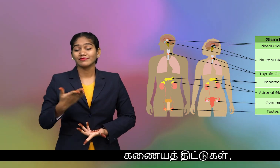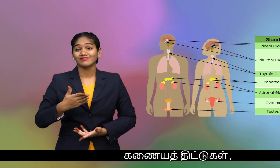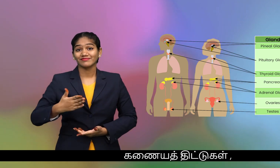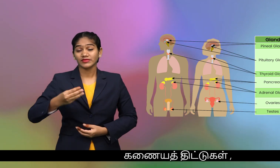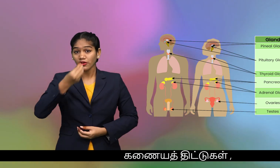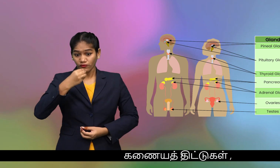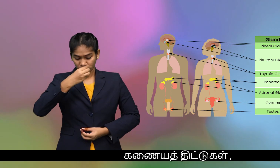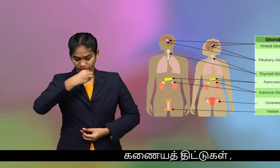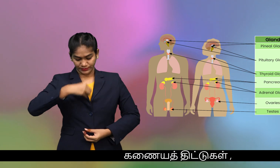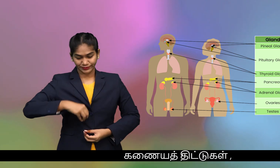கணையத்திட்டுகள்,